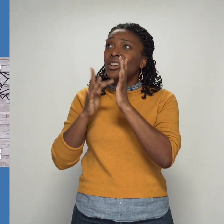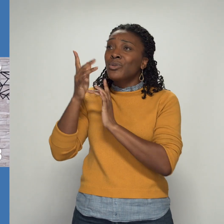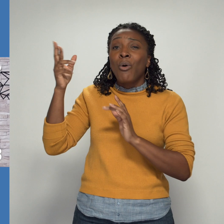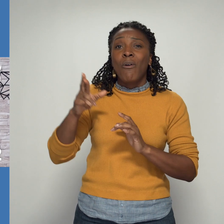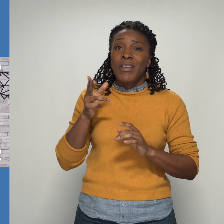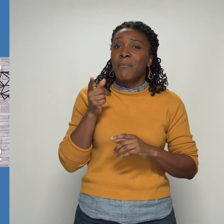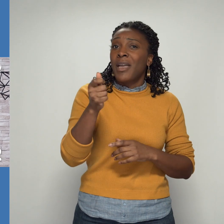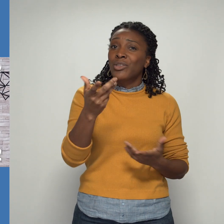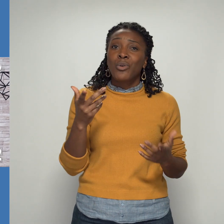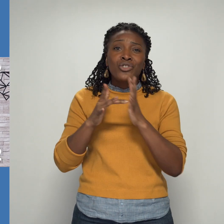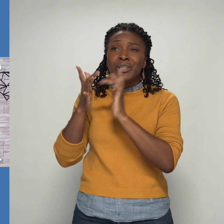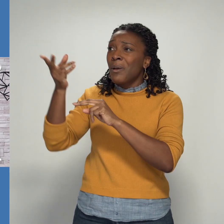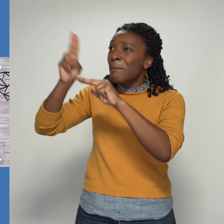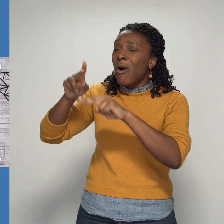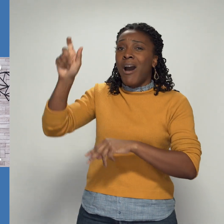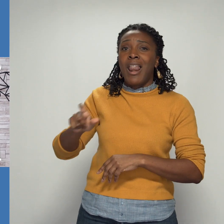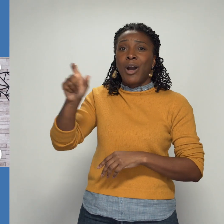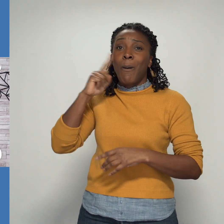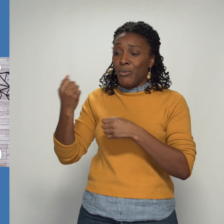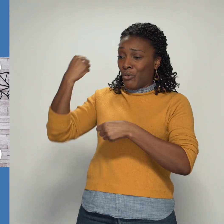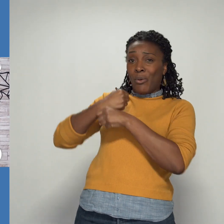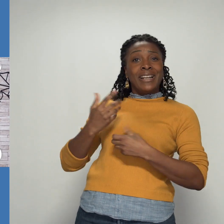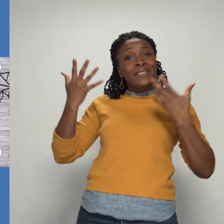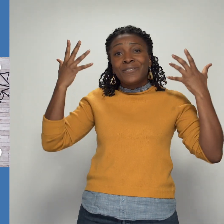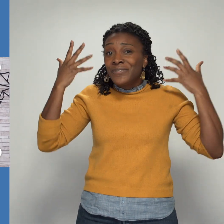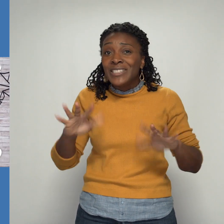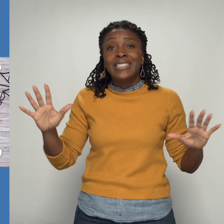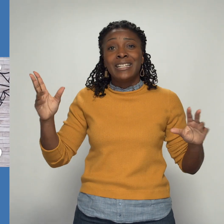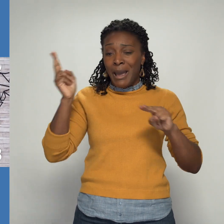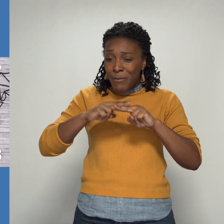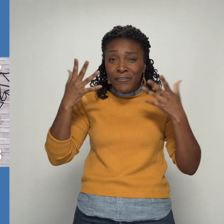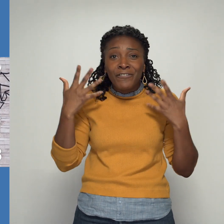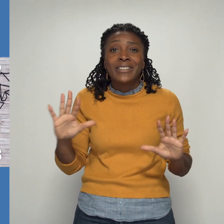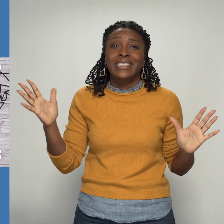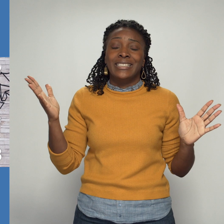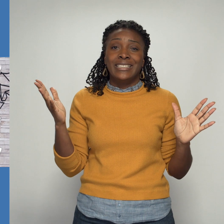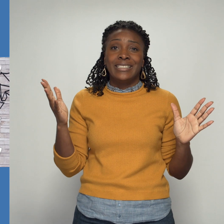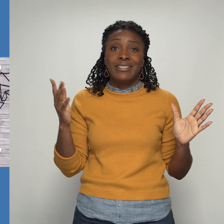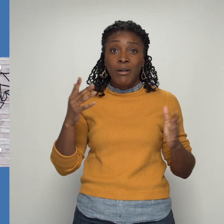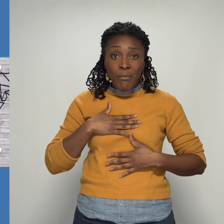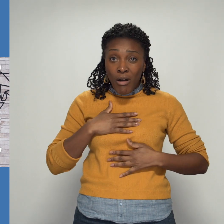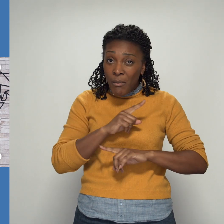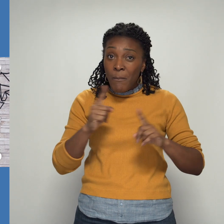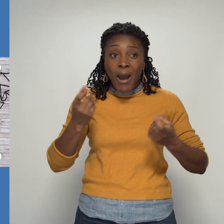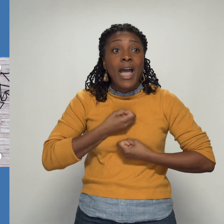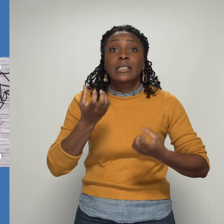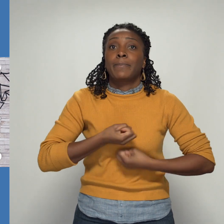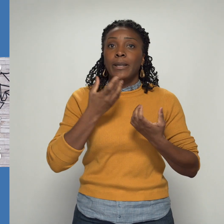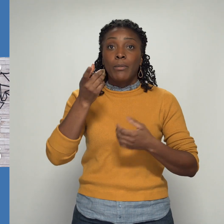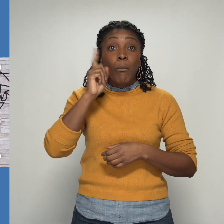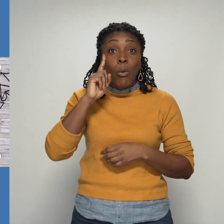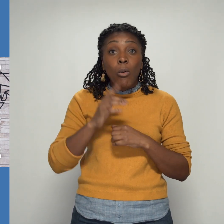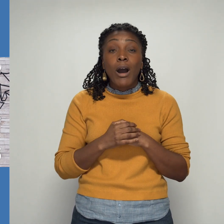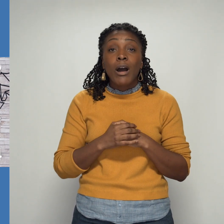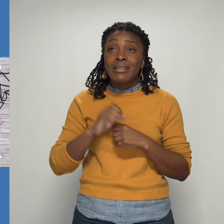Jésus revient bientôt. Il a payé le prix fort pour que notre condamnation à la mort éternelle soit levée. Ne craignez donc pas d'ouvrir la bouche, car